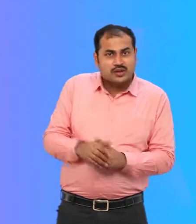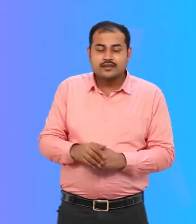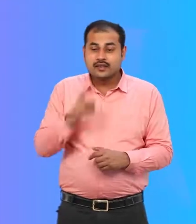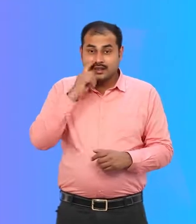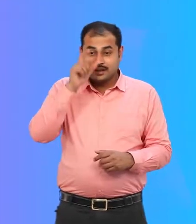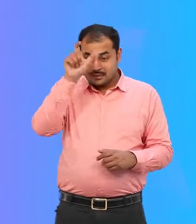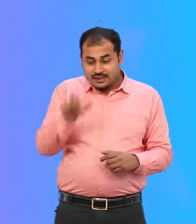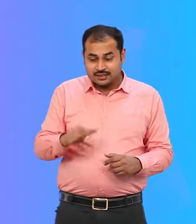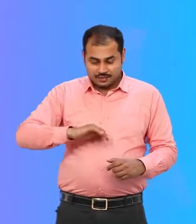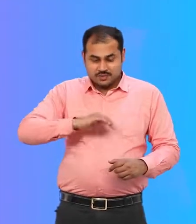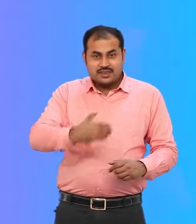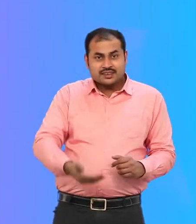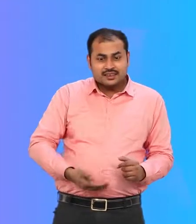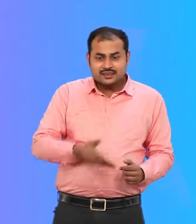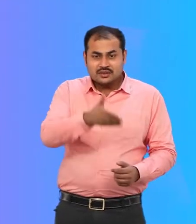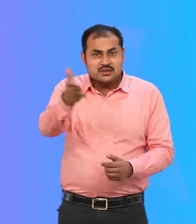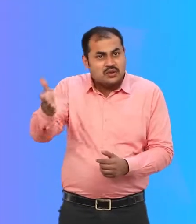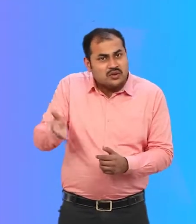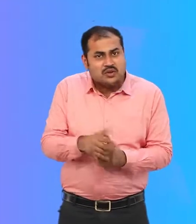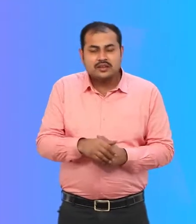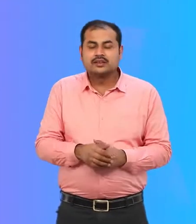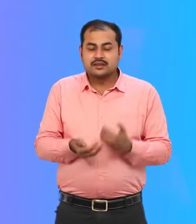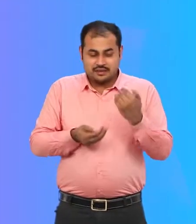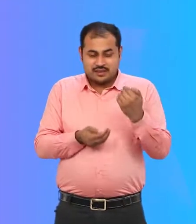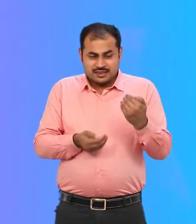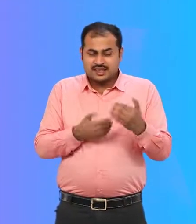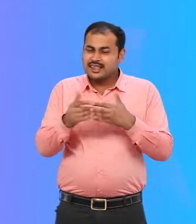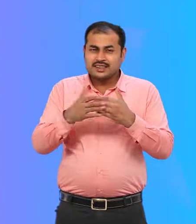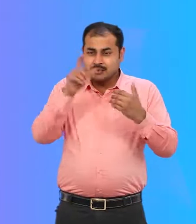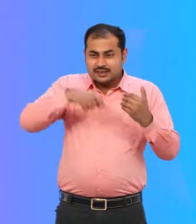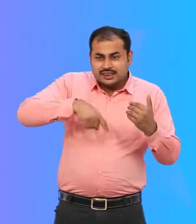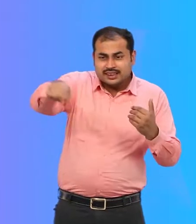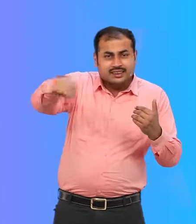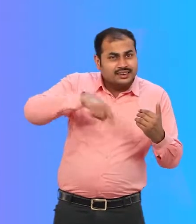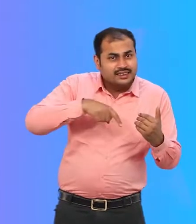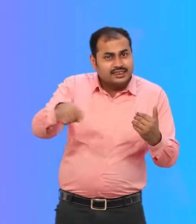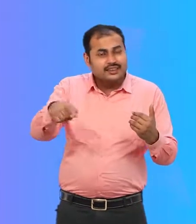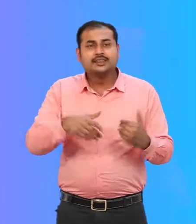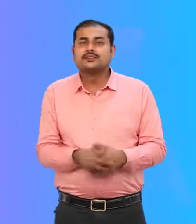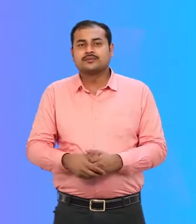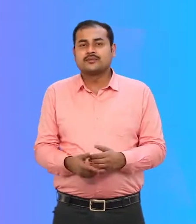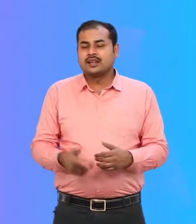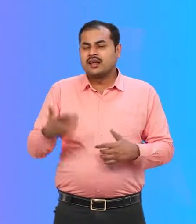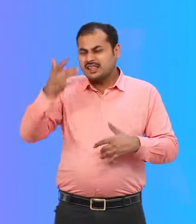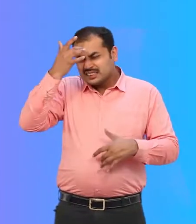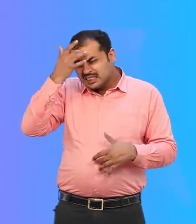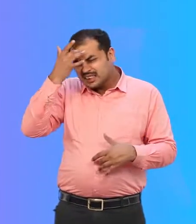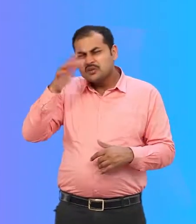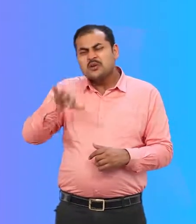कि गर्भवती महिलाओं को गोदी में शिशु के साथ यात्रा करने वालों बीमार या